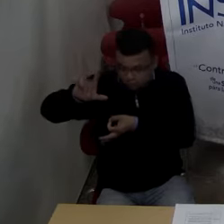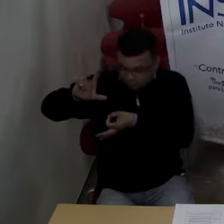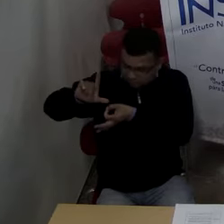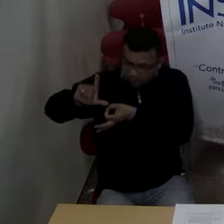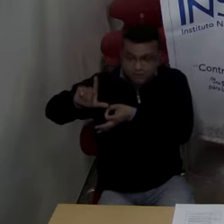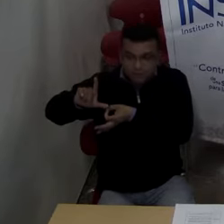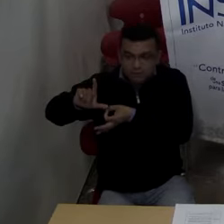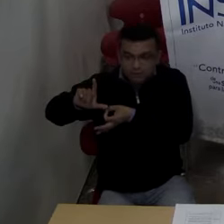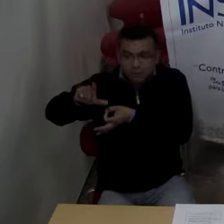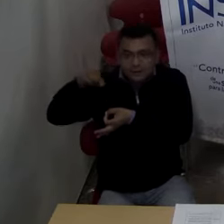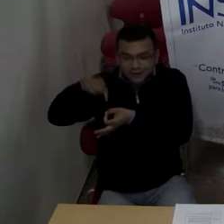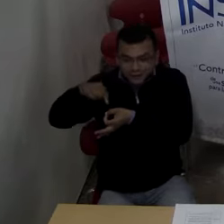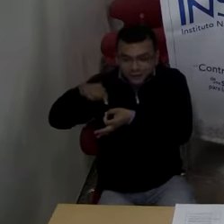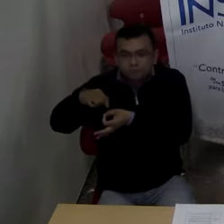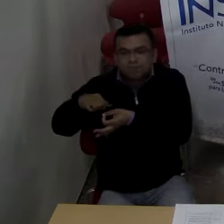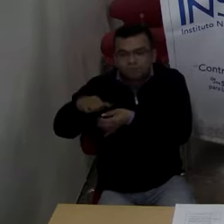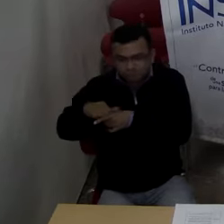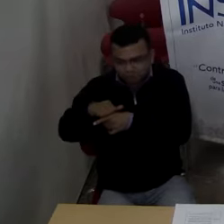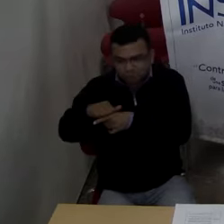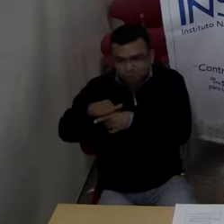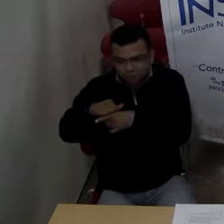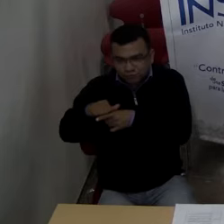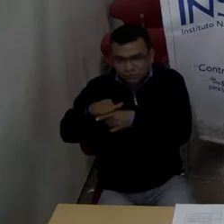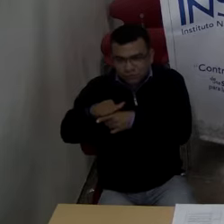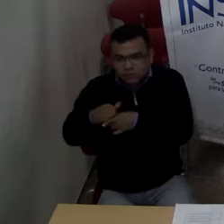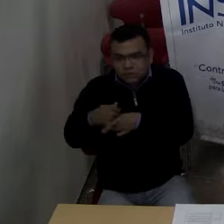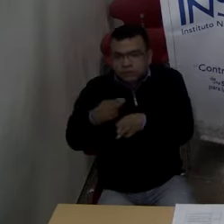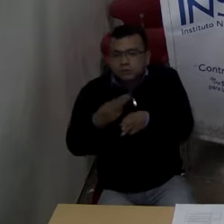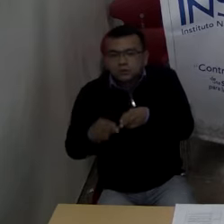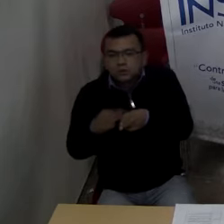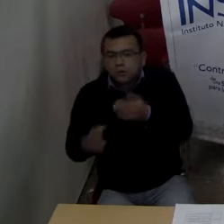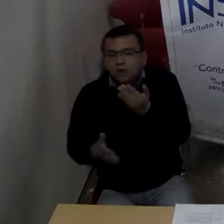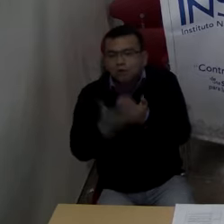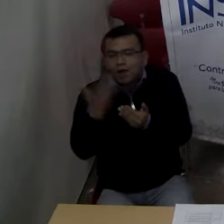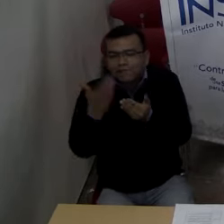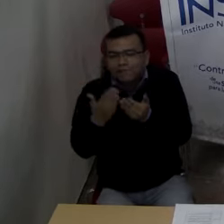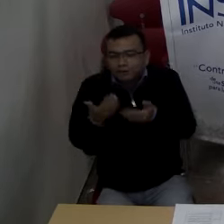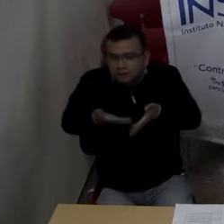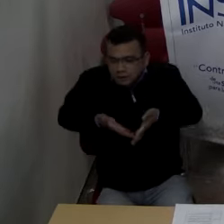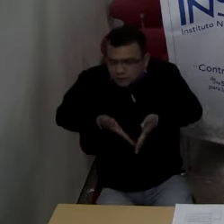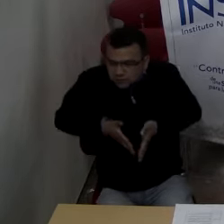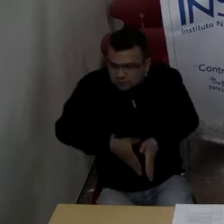Bueno. En cuanto a las conductas protectoras durante el nacimiento,